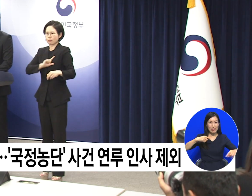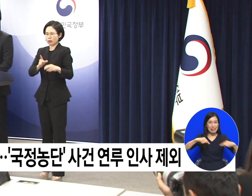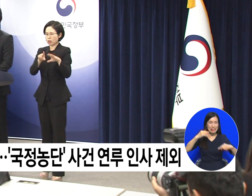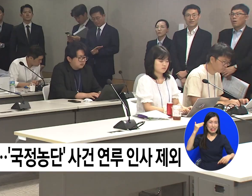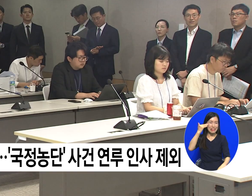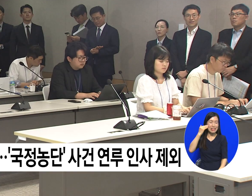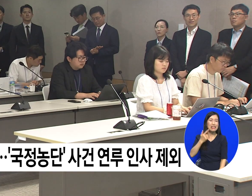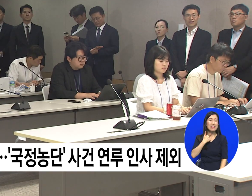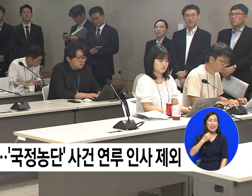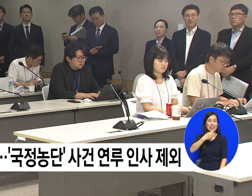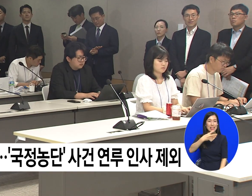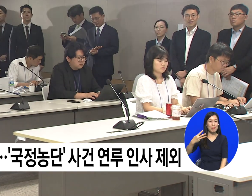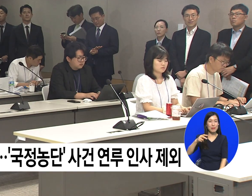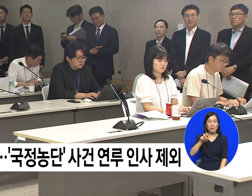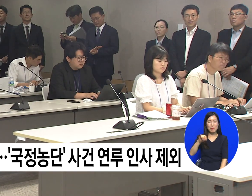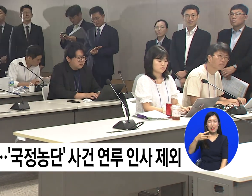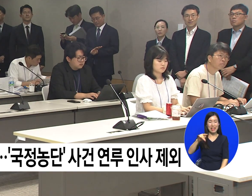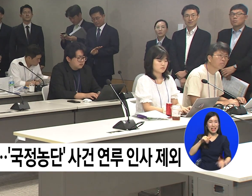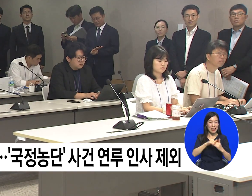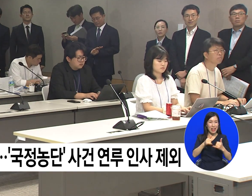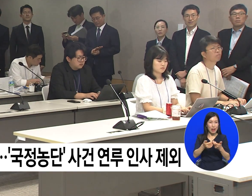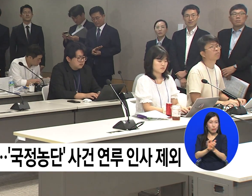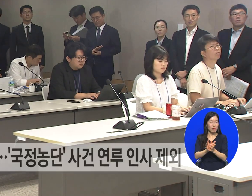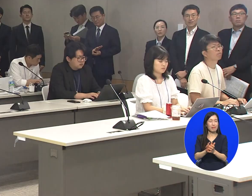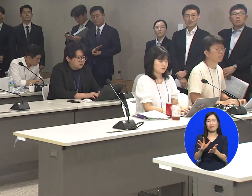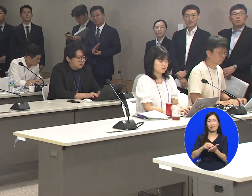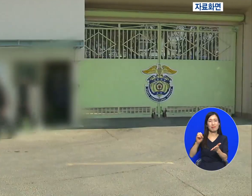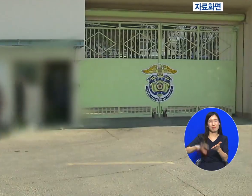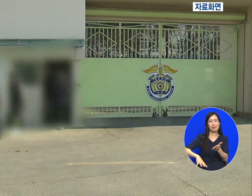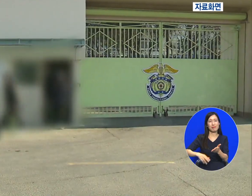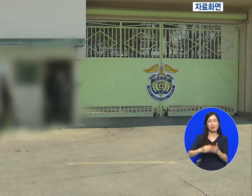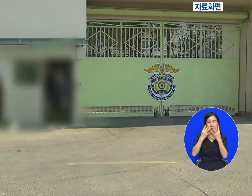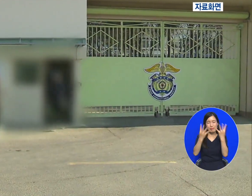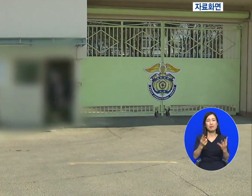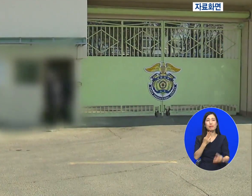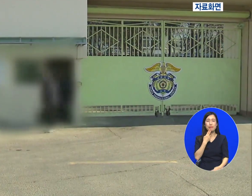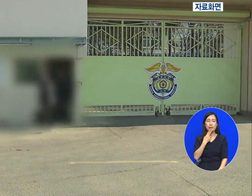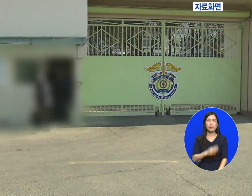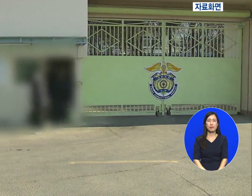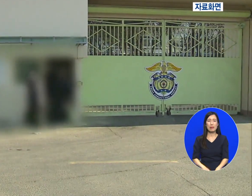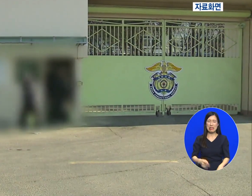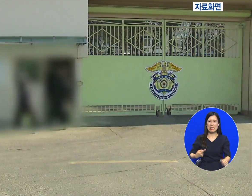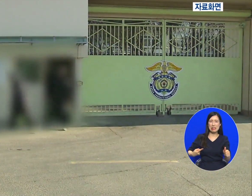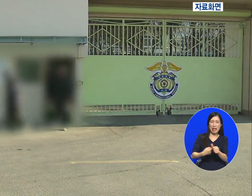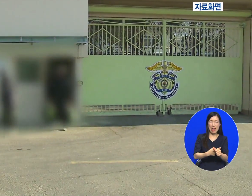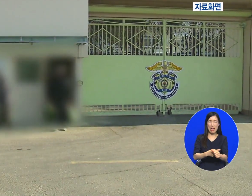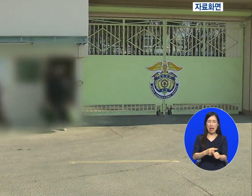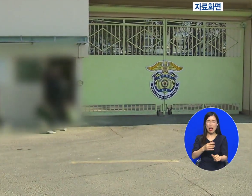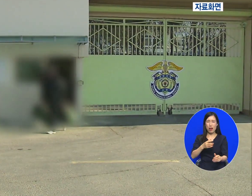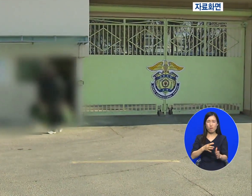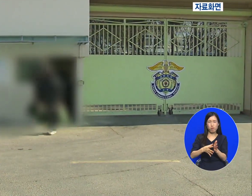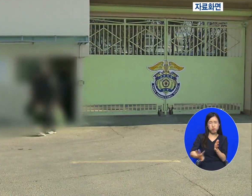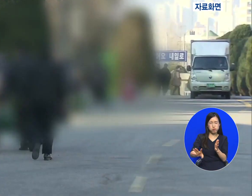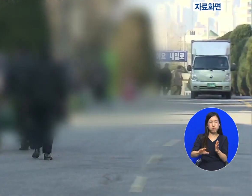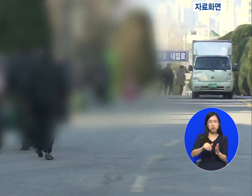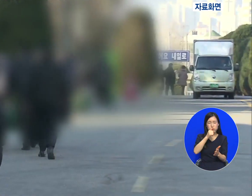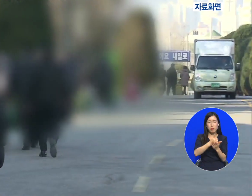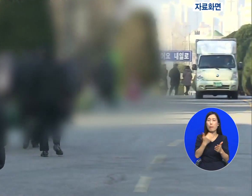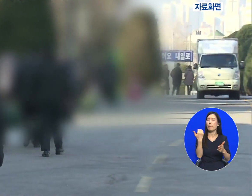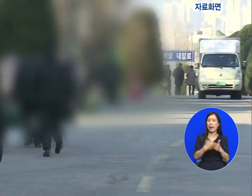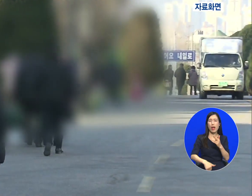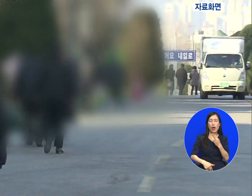전 삼성 미래전략실 인사들은 명단에서 제외됐습니다 이밖에도 살인 강도 등의 강력 범죄를 제외한